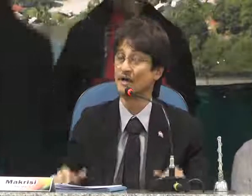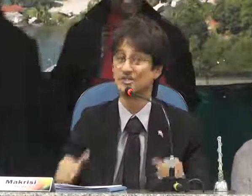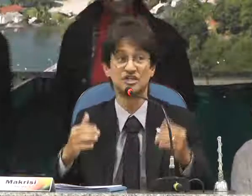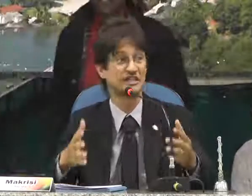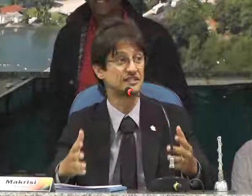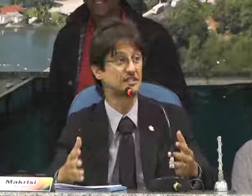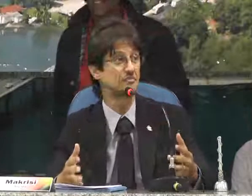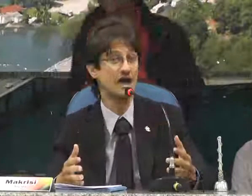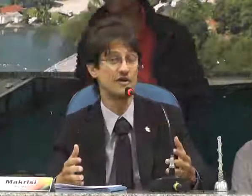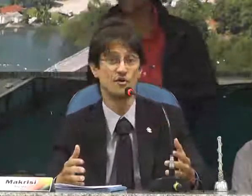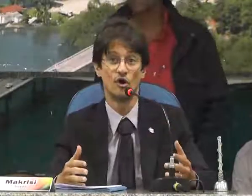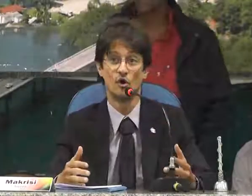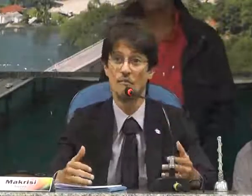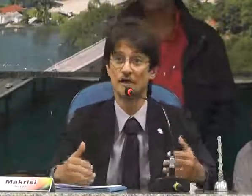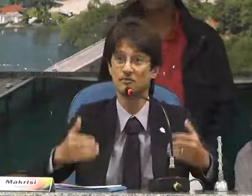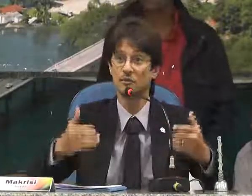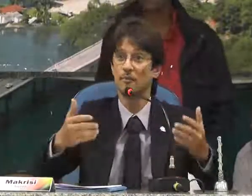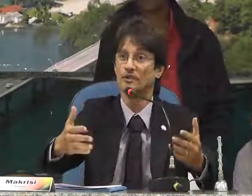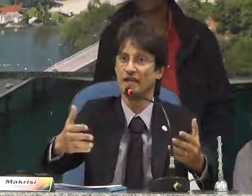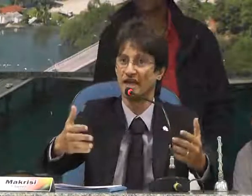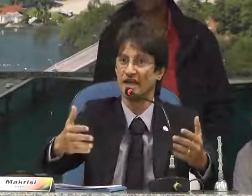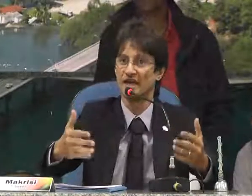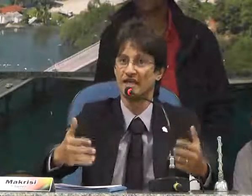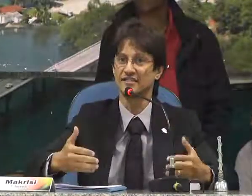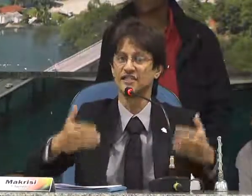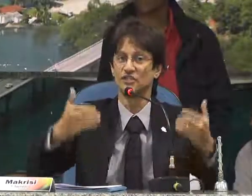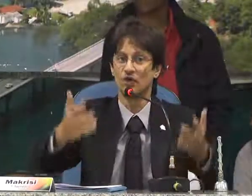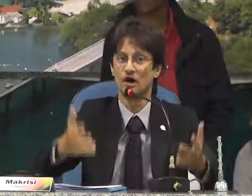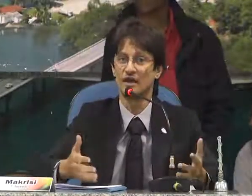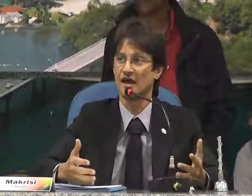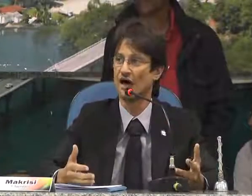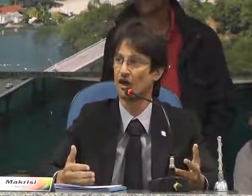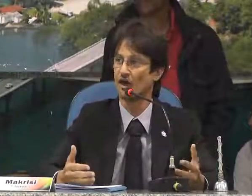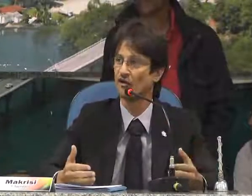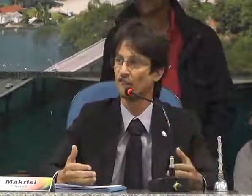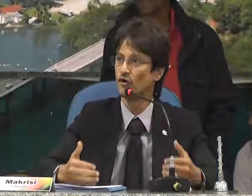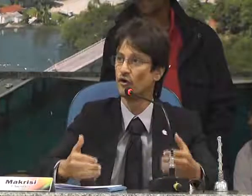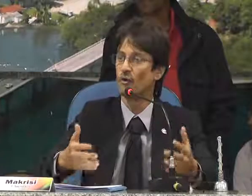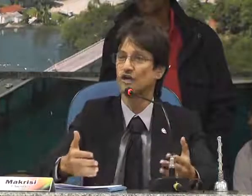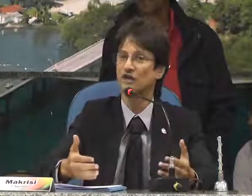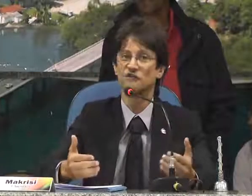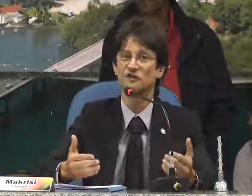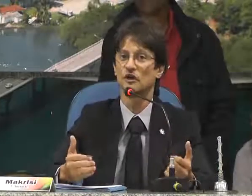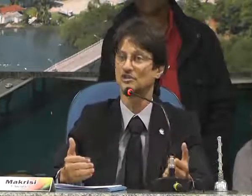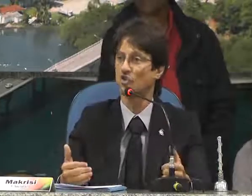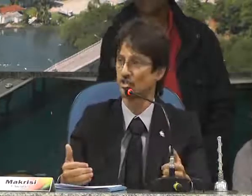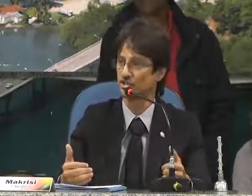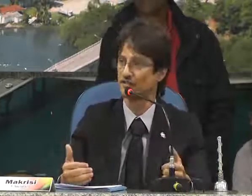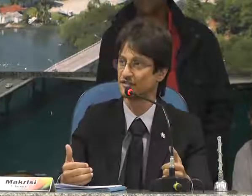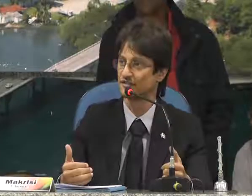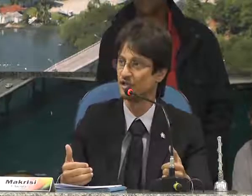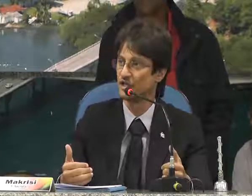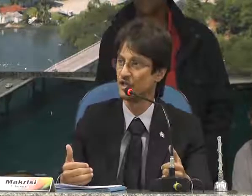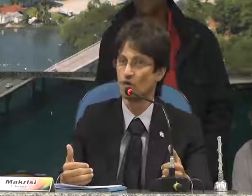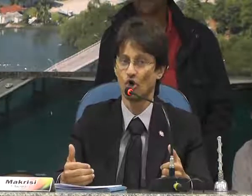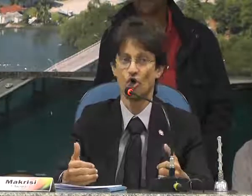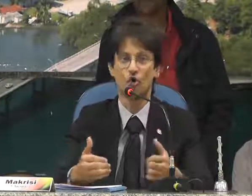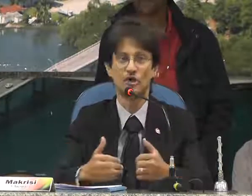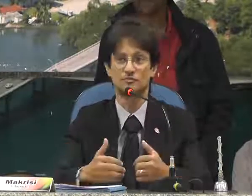A partir de 13 de maio, o mesmo poder que assinou a Lei Áurea foi o poder que virou as costas